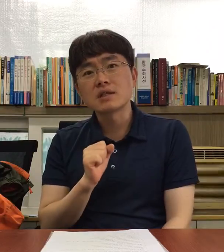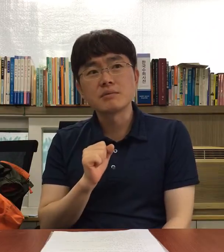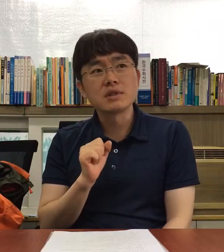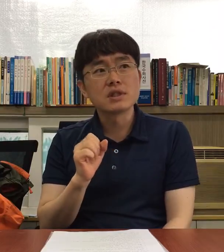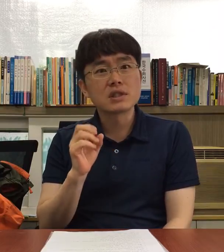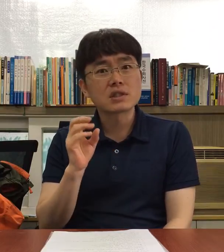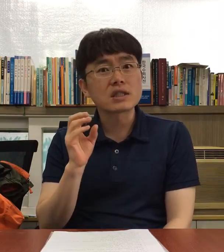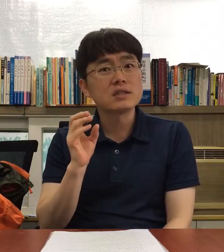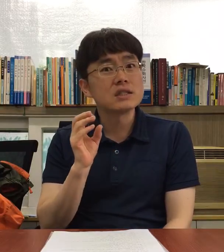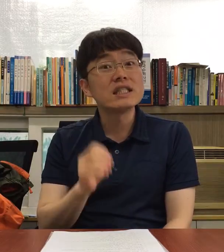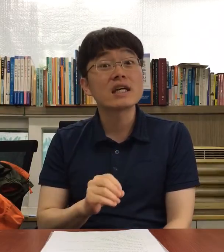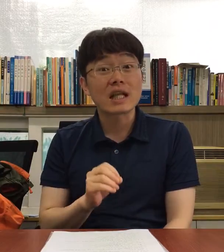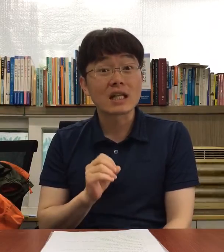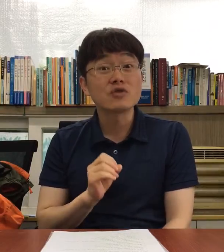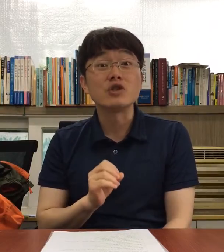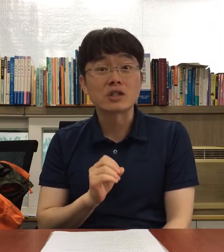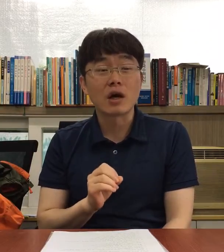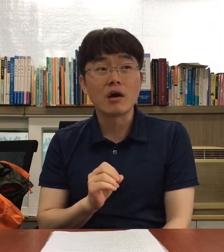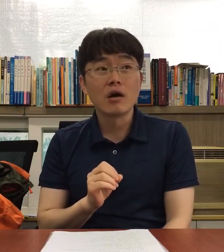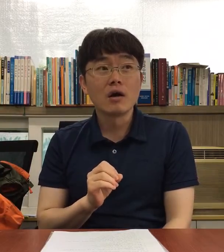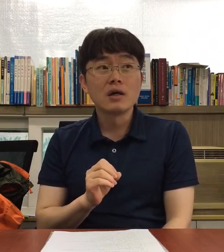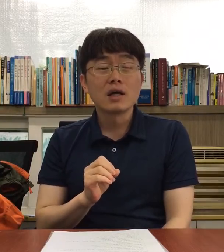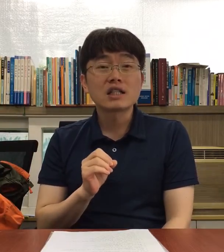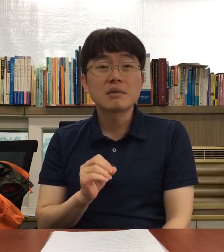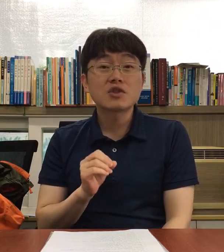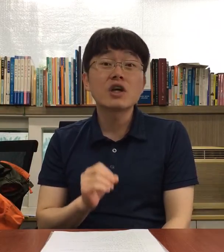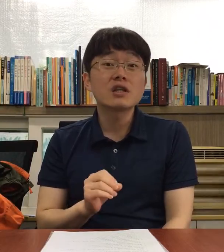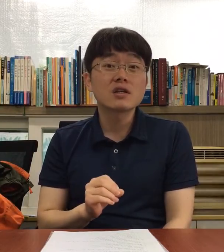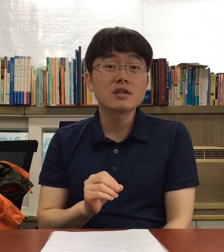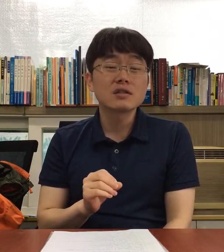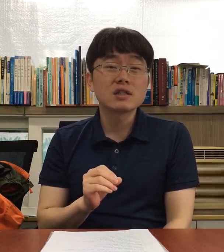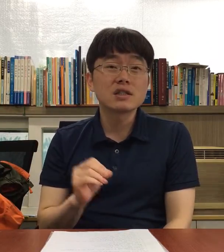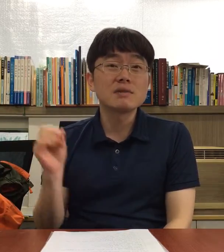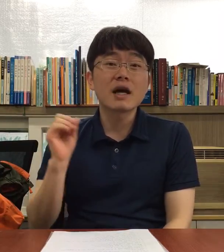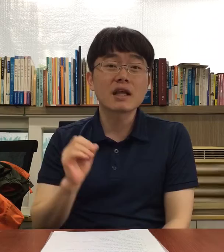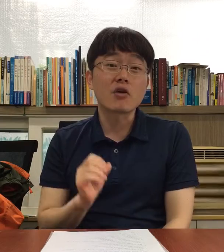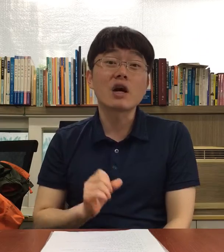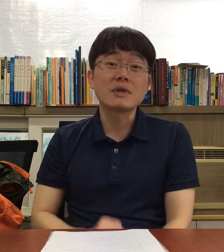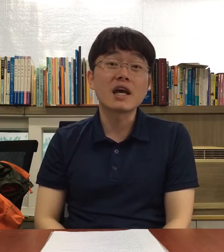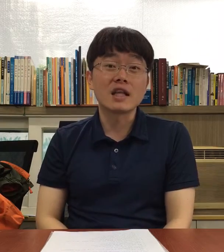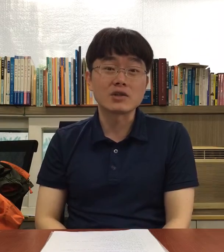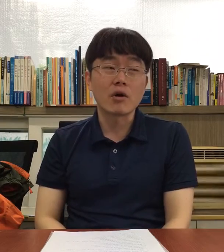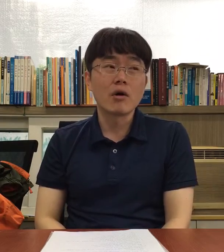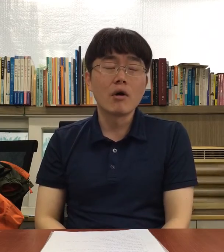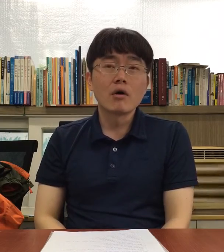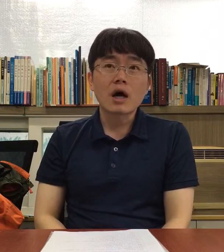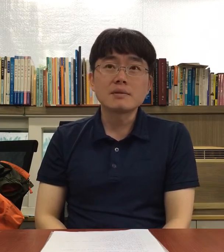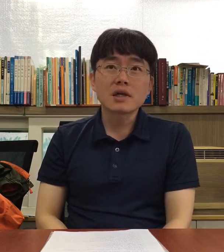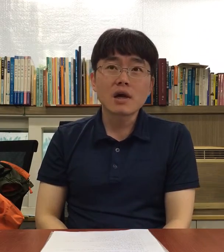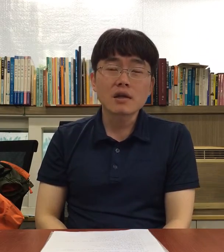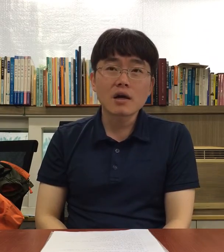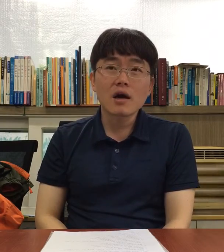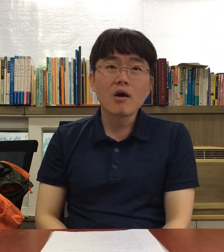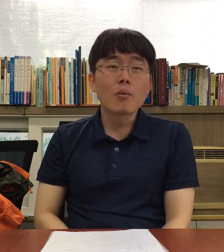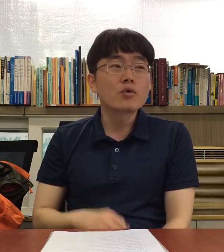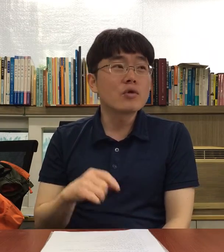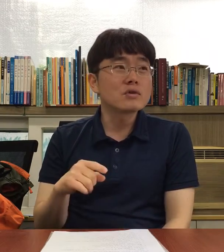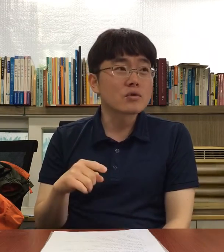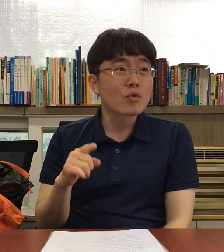좀 사실 이해가 잘 안 될 수 있어요. 하지만 청인들은 음악에 대한 영감이 이해가 되죠. 갑자기 가다가 보통 또 노래